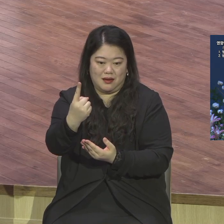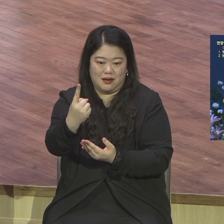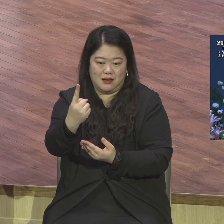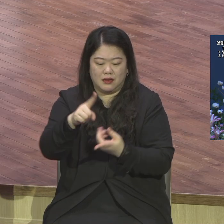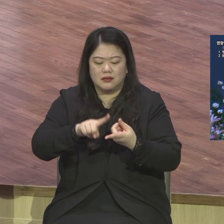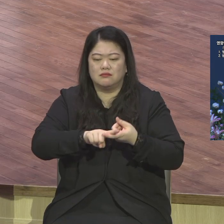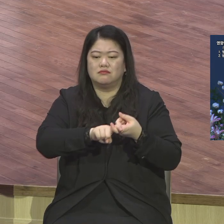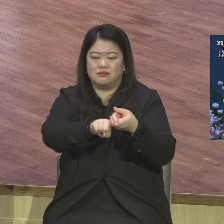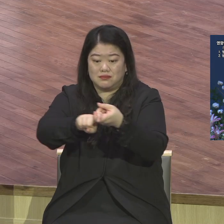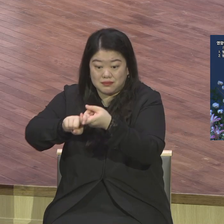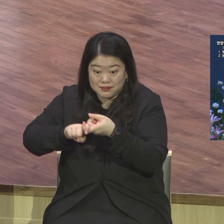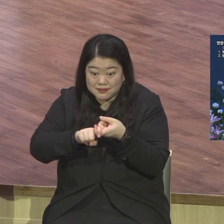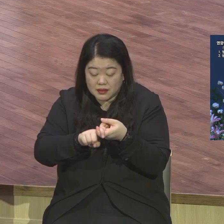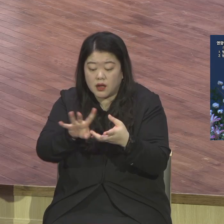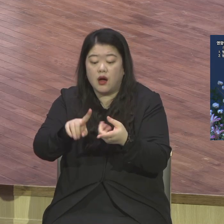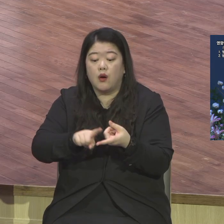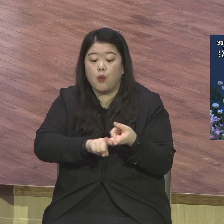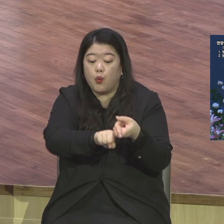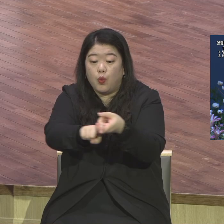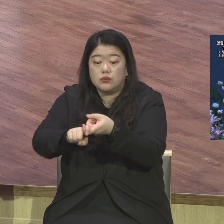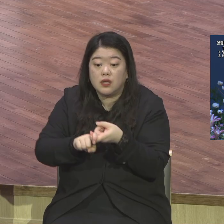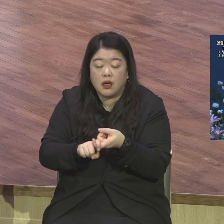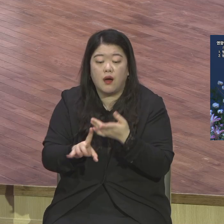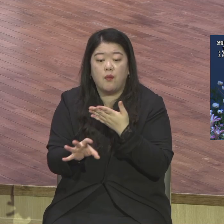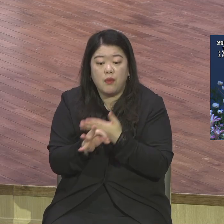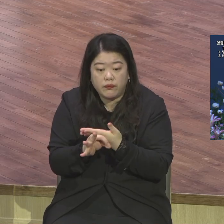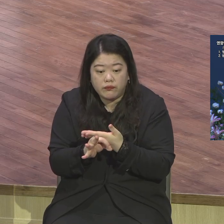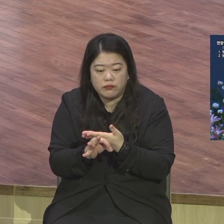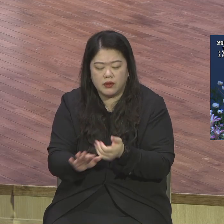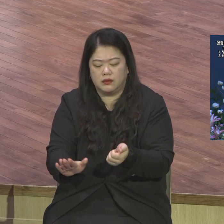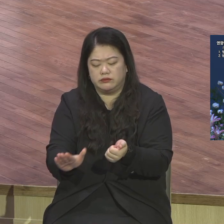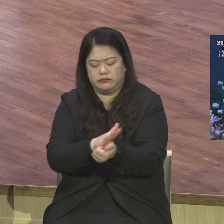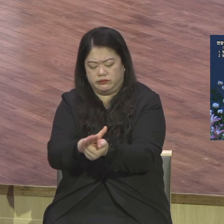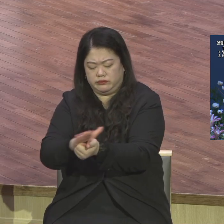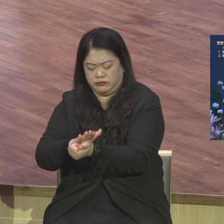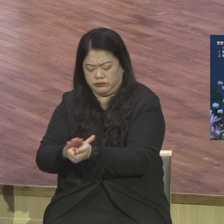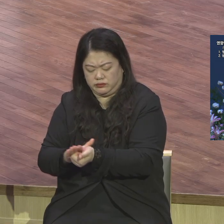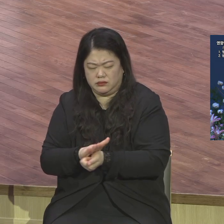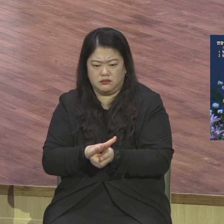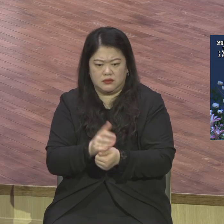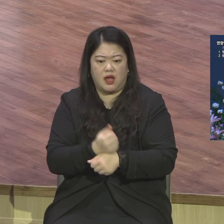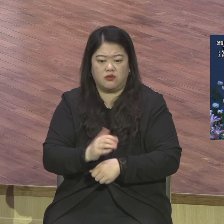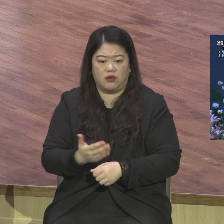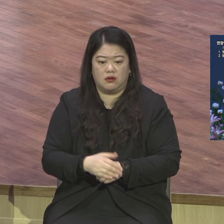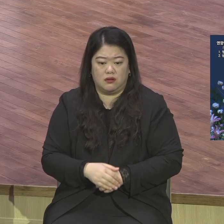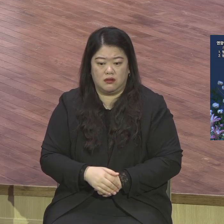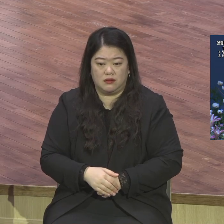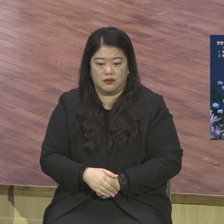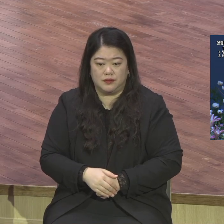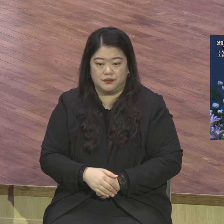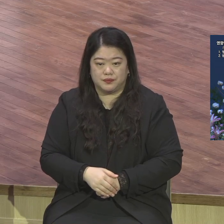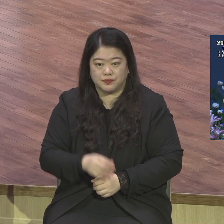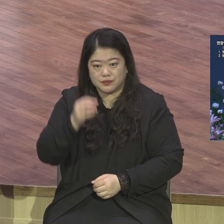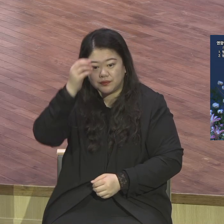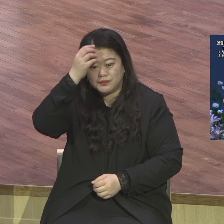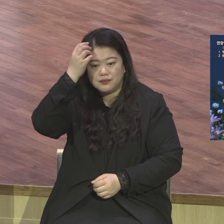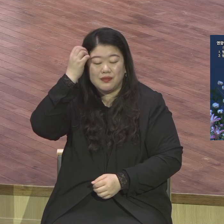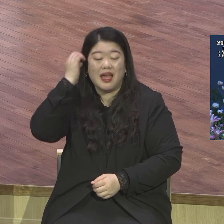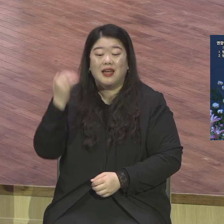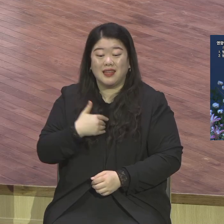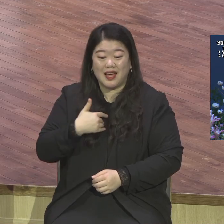서로 살리는 말을 해야 돼요. 그래서 제가 이 팔도 강사님을 보면요. 말을 제일 조심해야 될